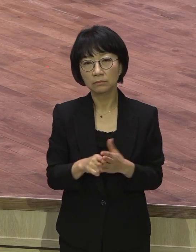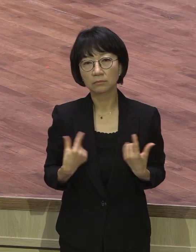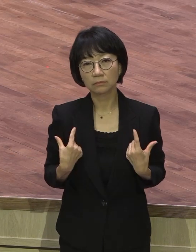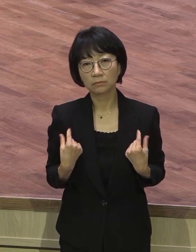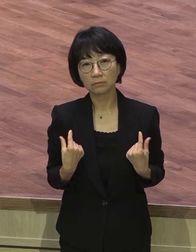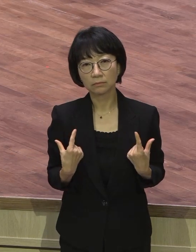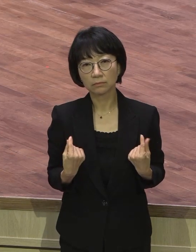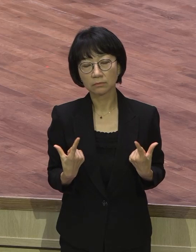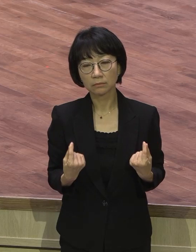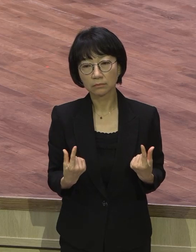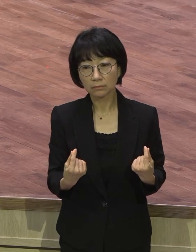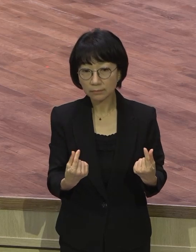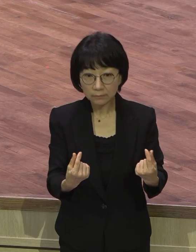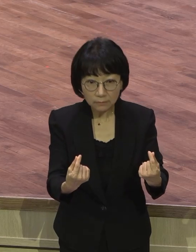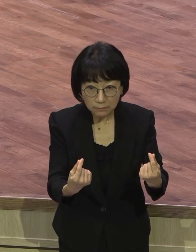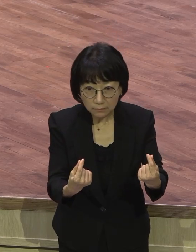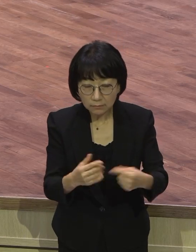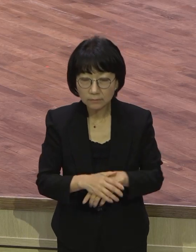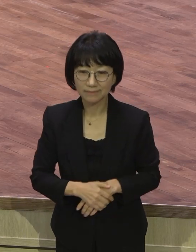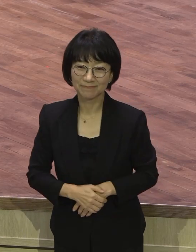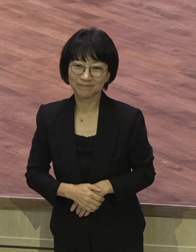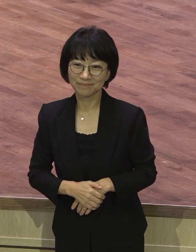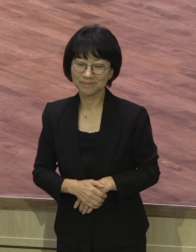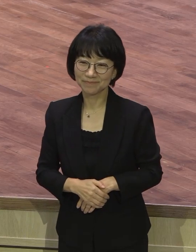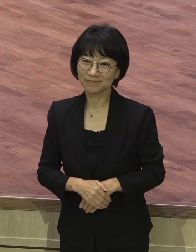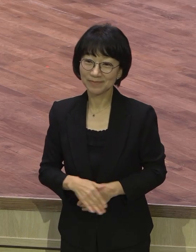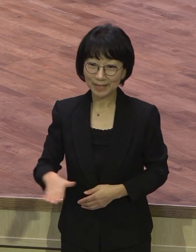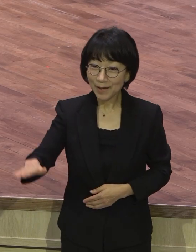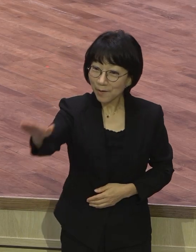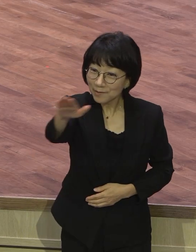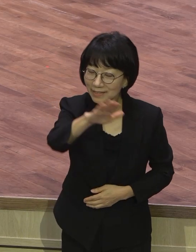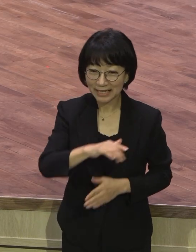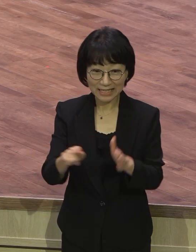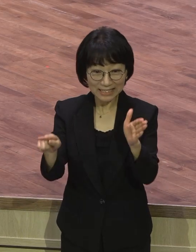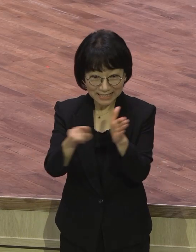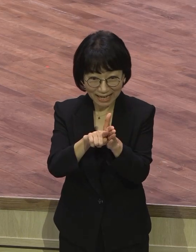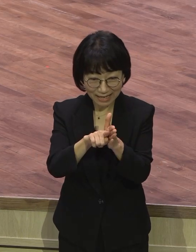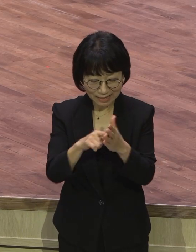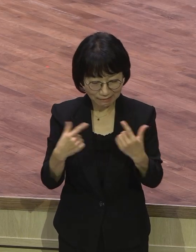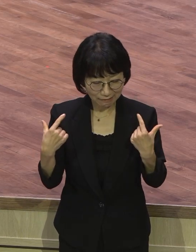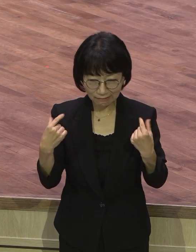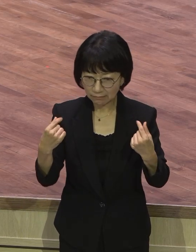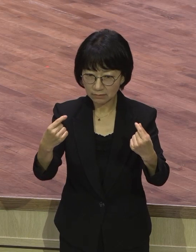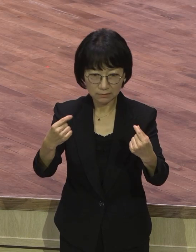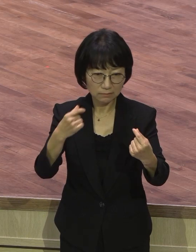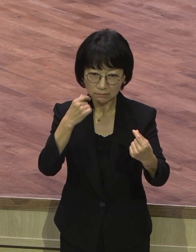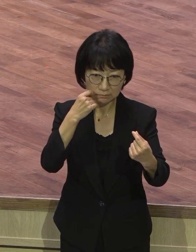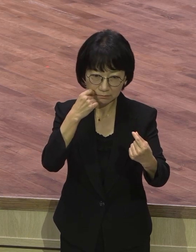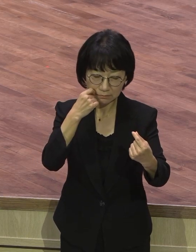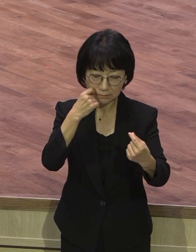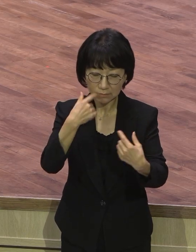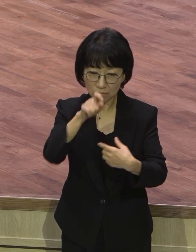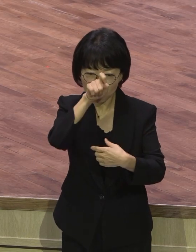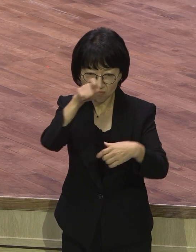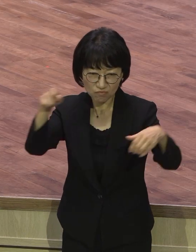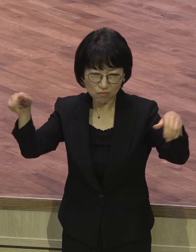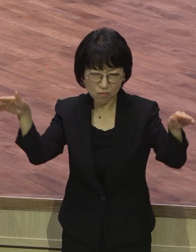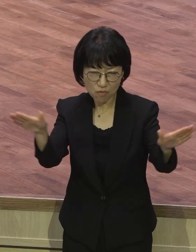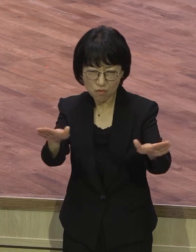우리의 신앙생활은 제자리에 머물러 일어서는 안 됩니다. 독수리 날개치며 올라가면 같이